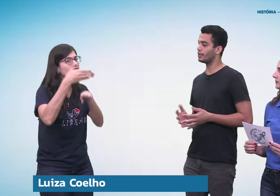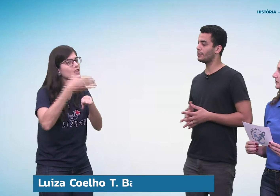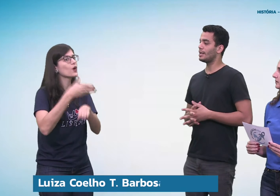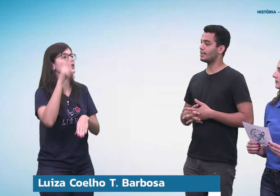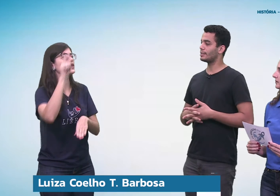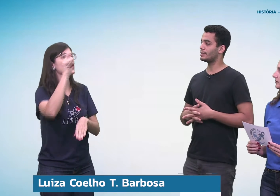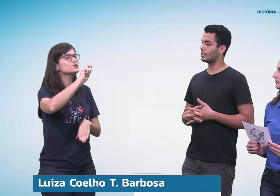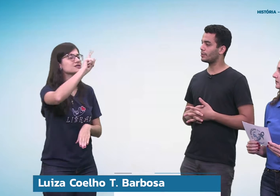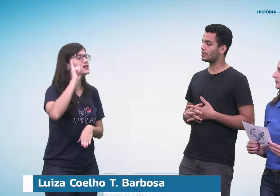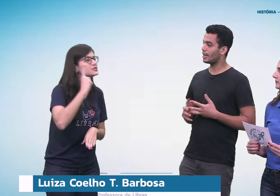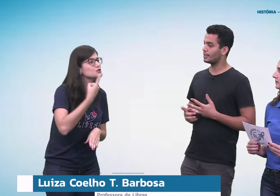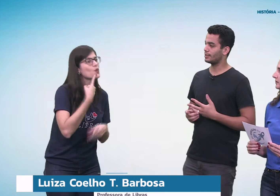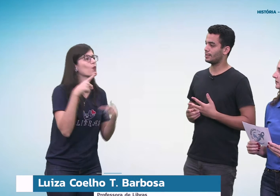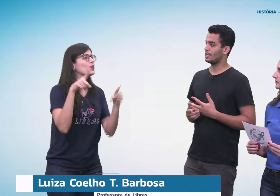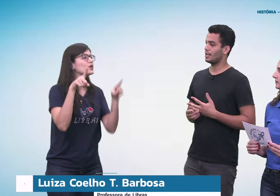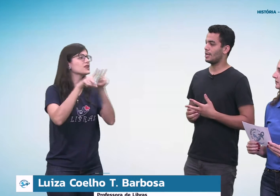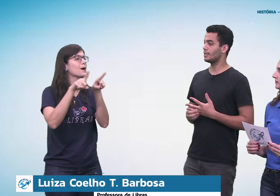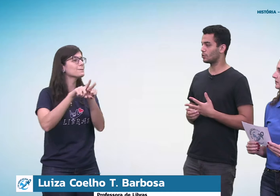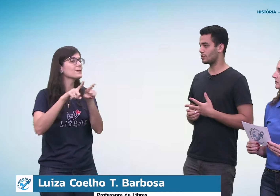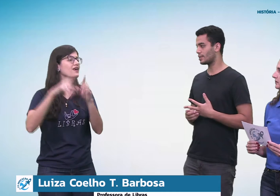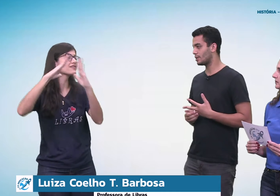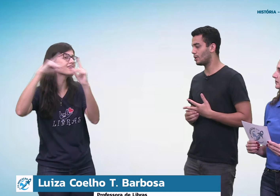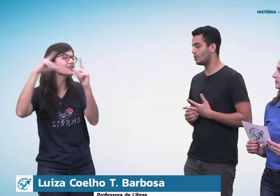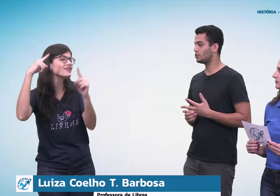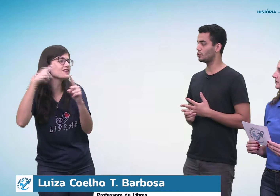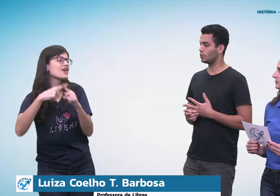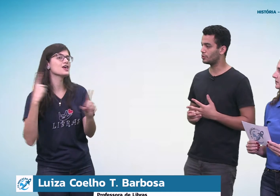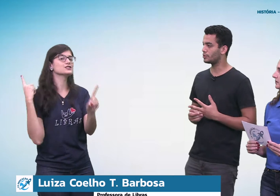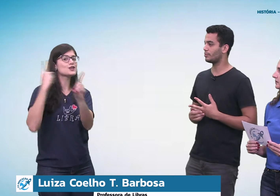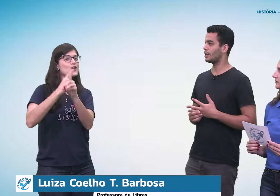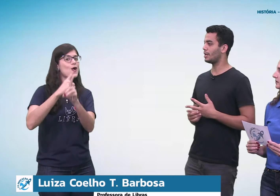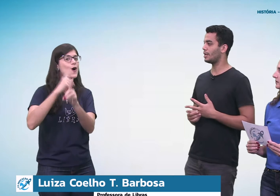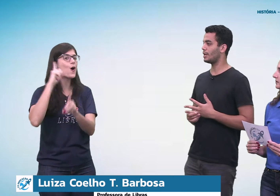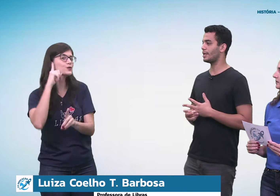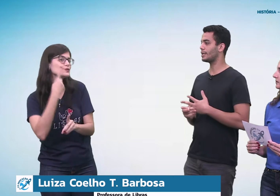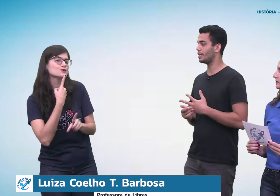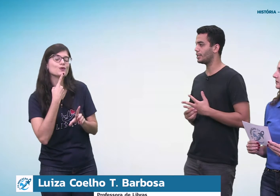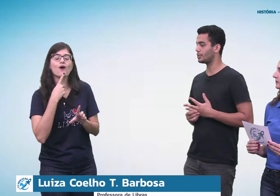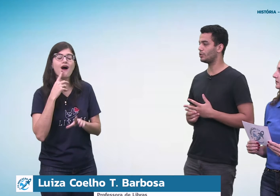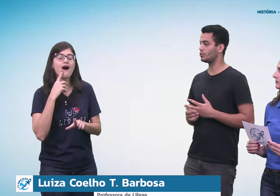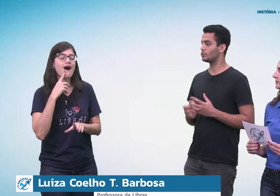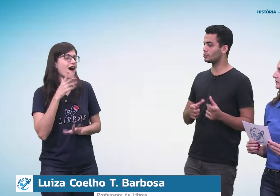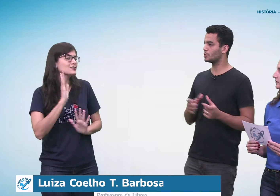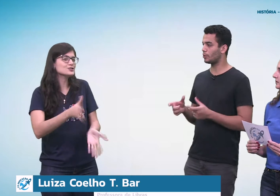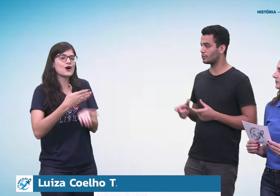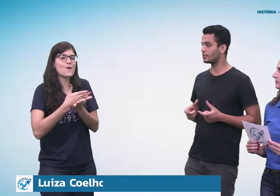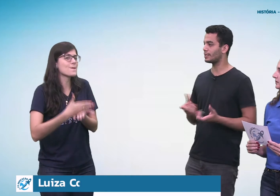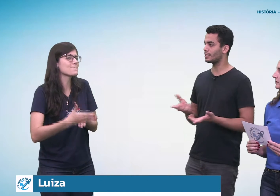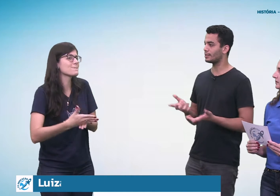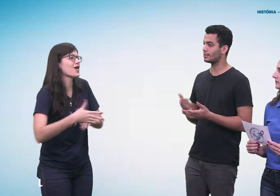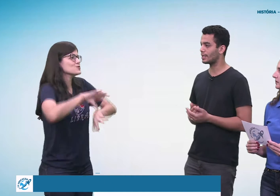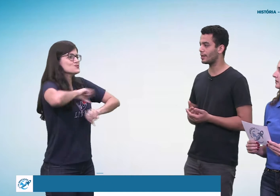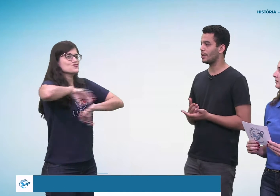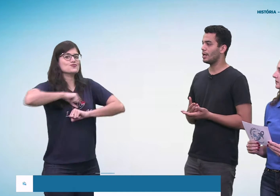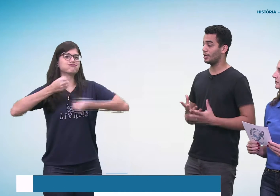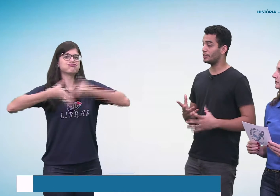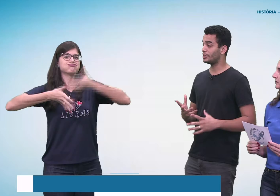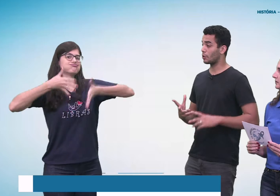pequeno nessa língua de sinais. E na associação de surdos também, na igreja, em todos os pontos que é necessário, para eles já